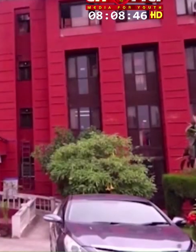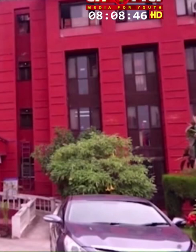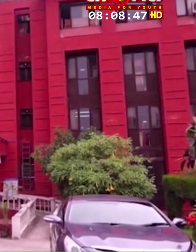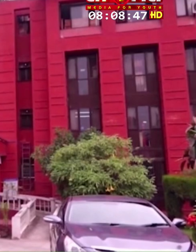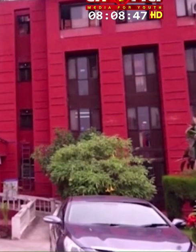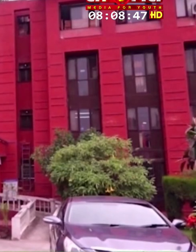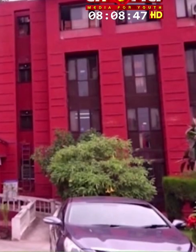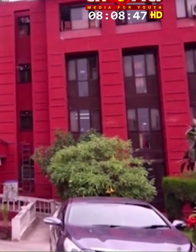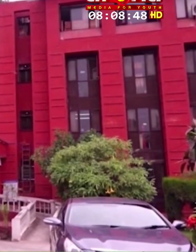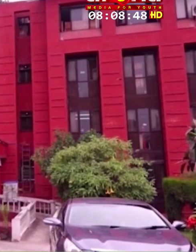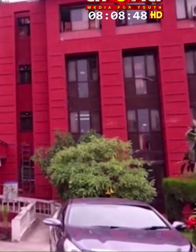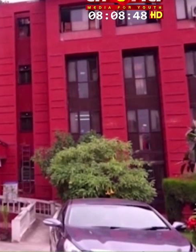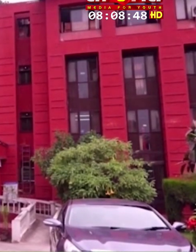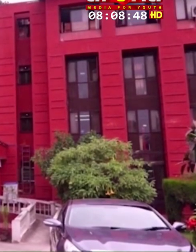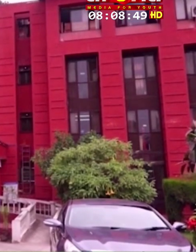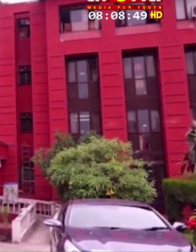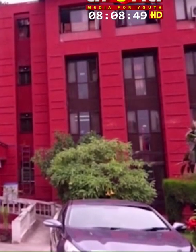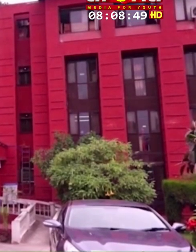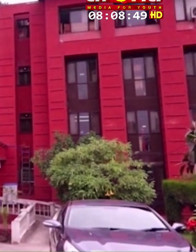110,744 परीक्षण र आरटीटी विधिबाट